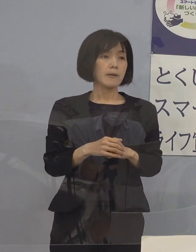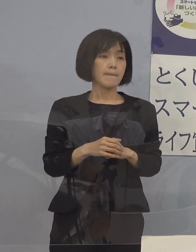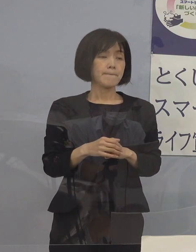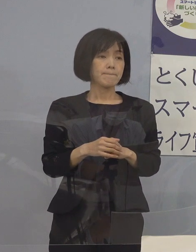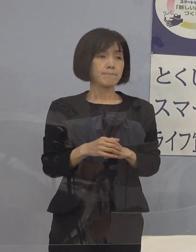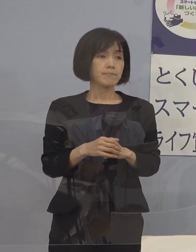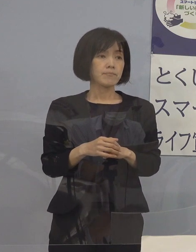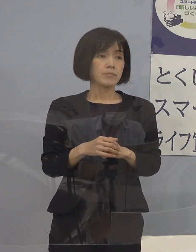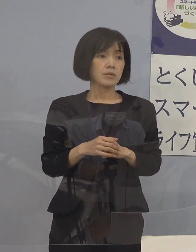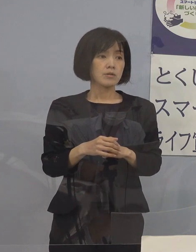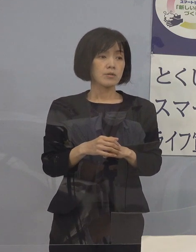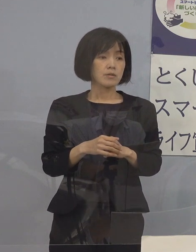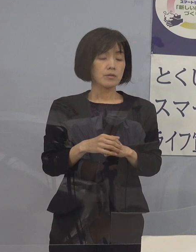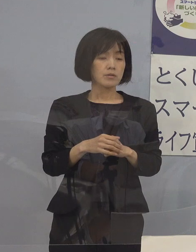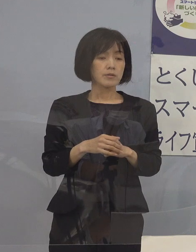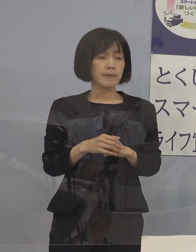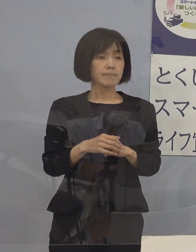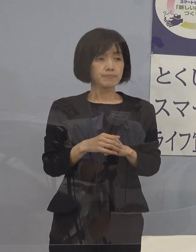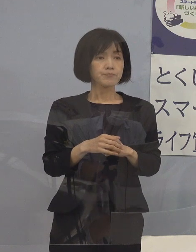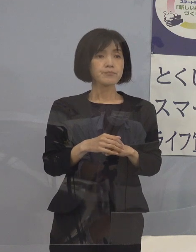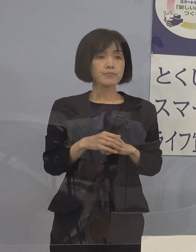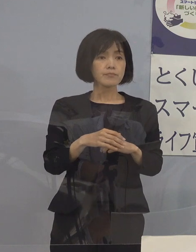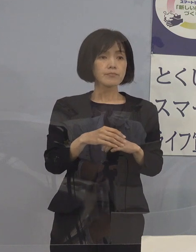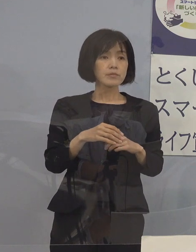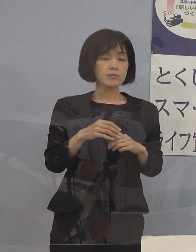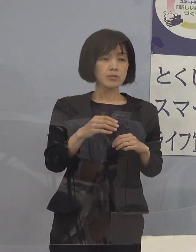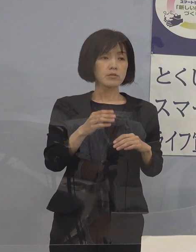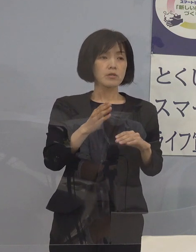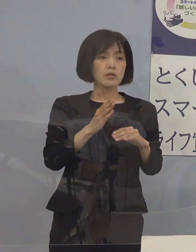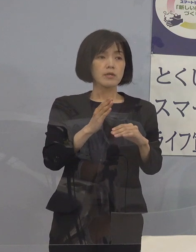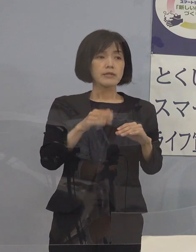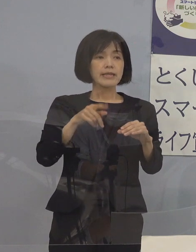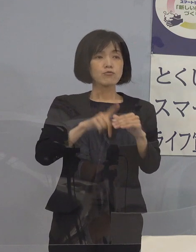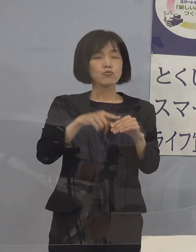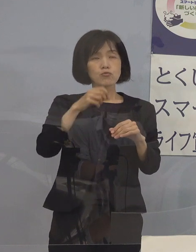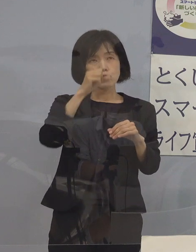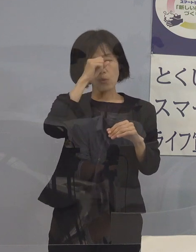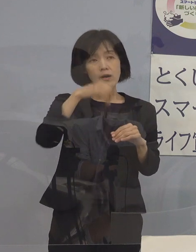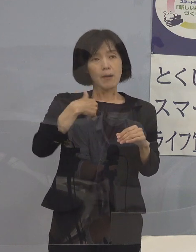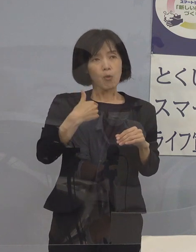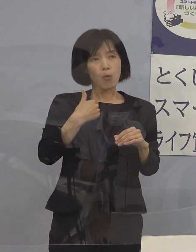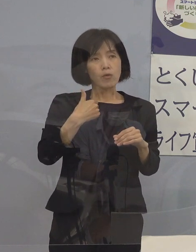ケースが出てきているっていうこと ですね。そうですね、まずはだから受診をしちゃうっていうことですね。